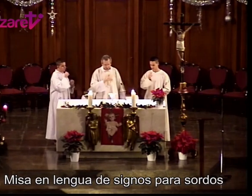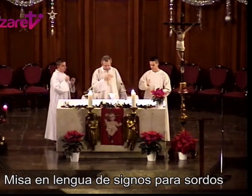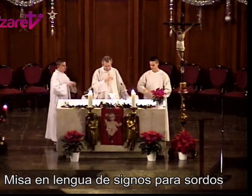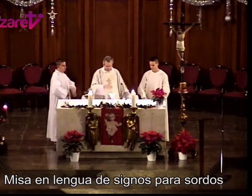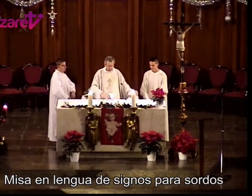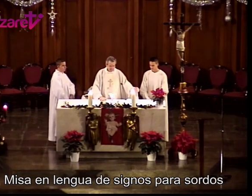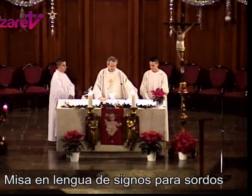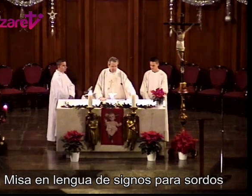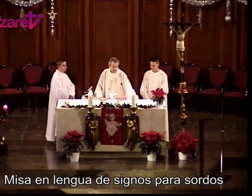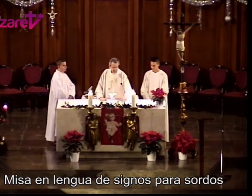del mal.